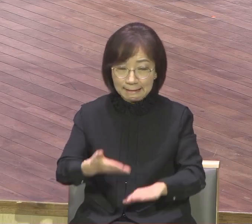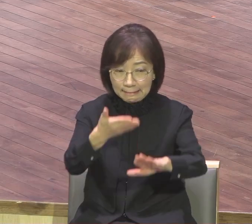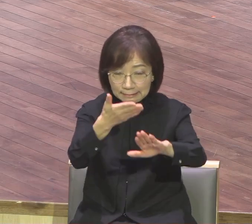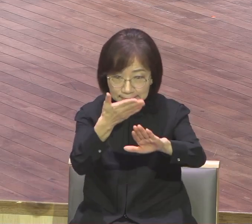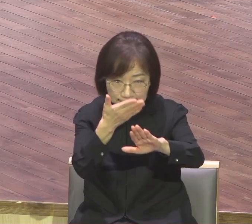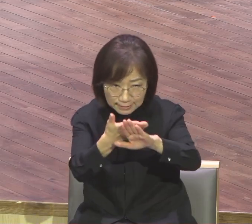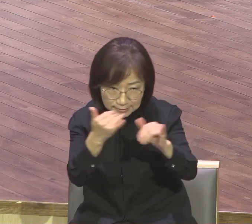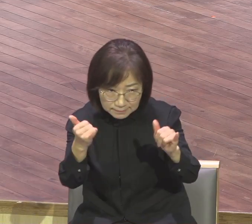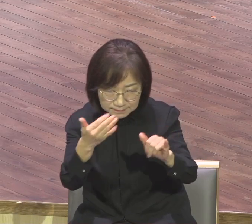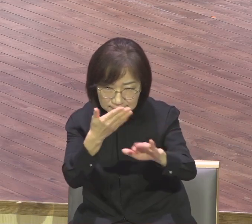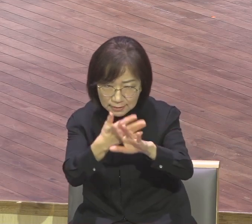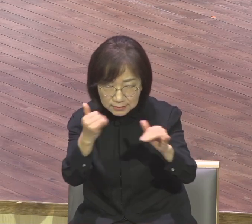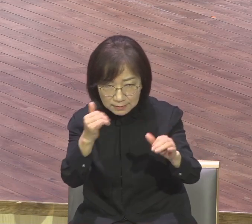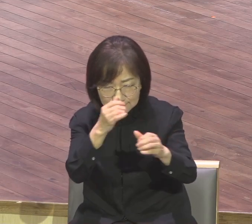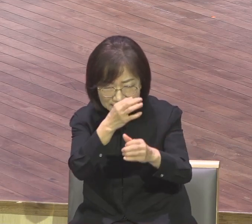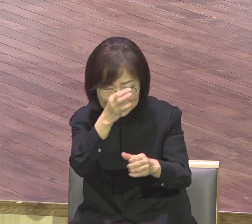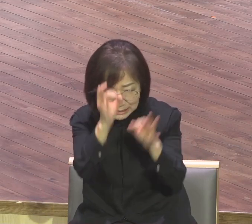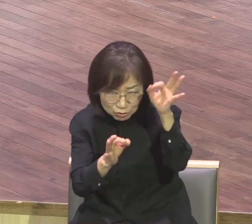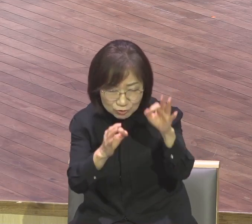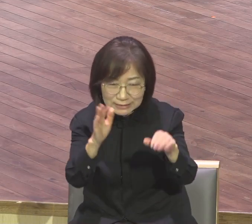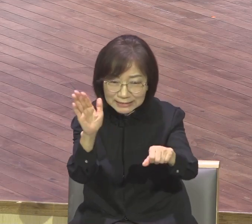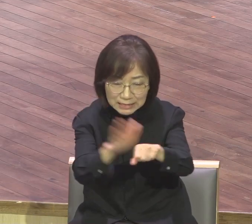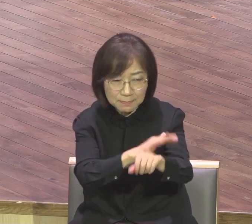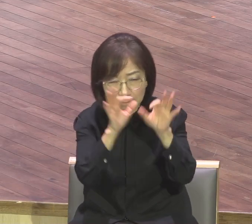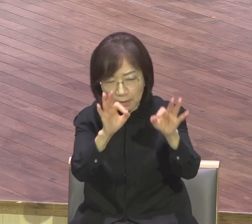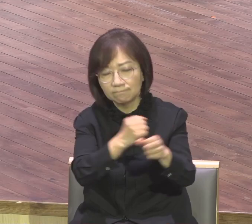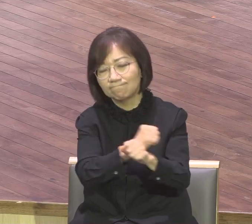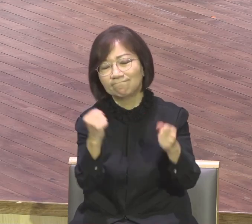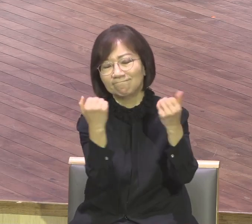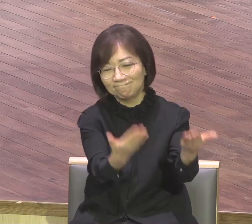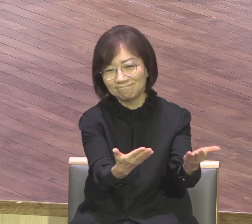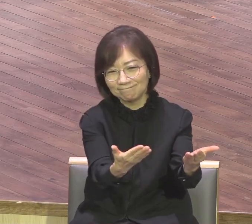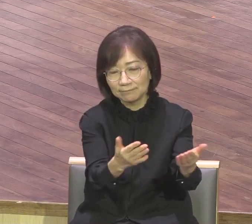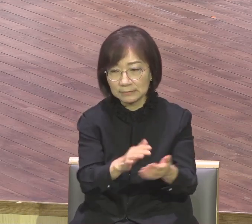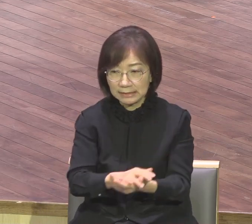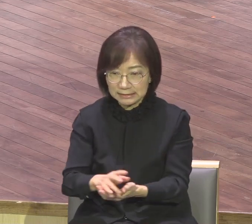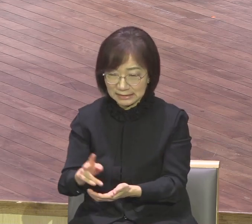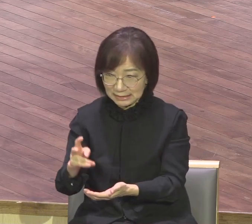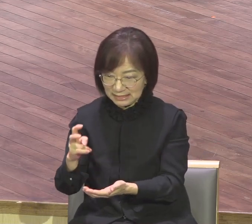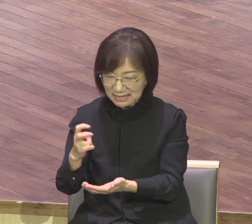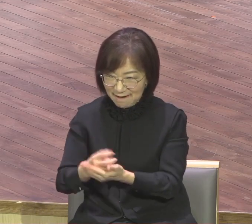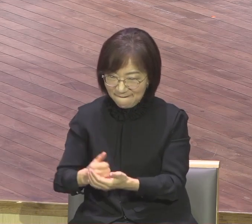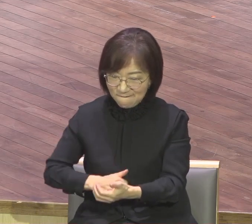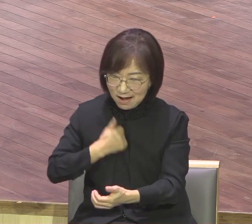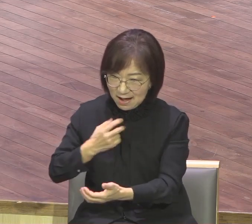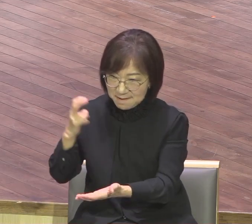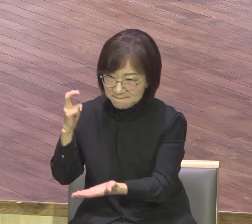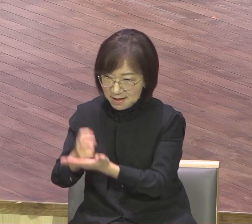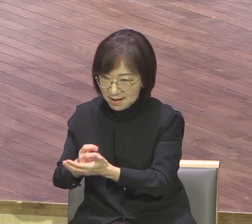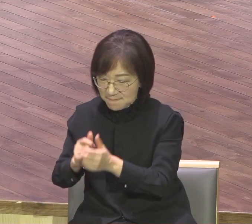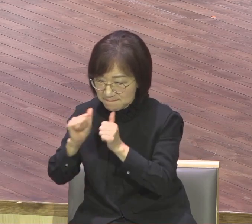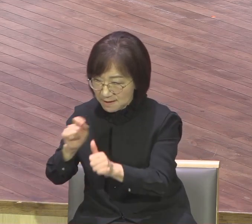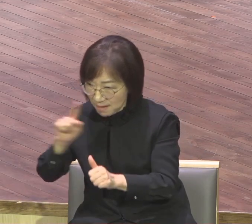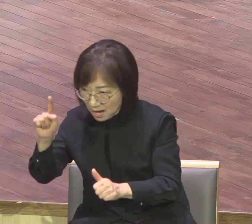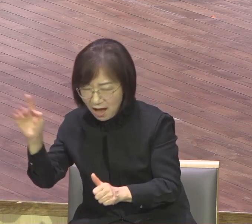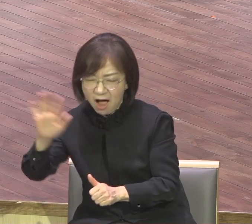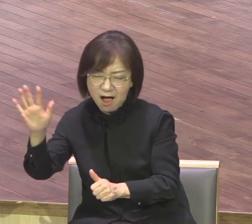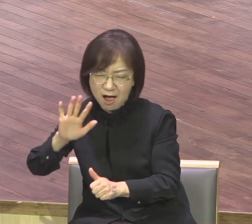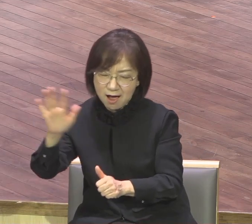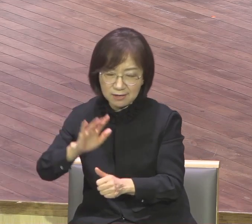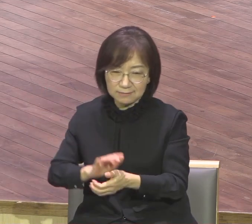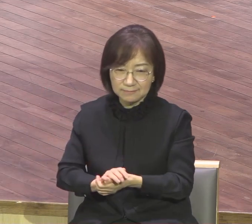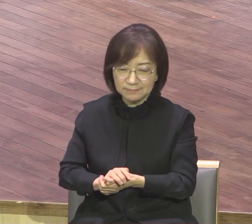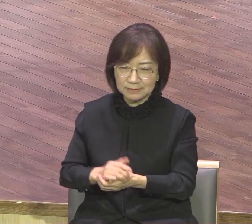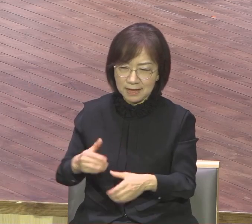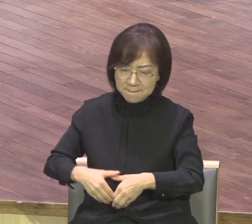잘못을 너그럽게 용서해주고 마땅히 법적으로 주장할 수 있는 것을 주장하지 않는 태도 이걸 말합니다. Esto